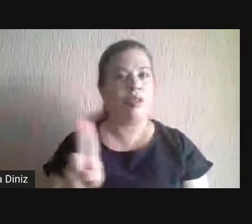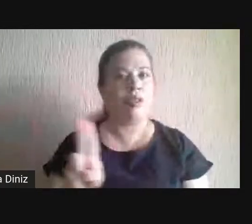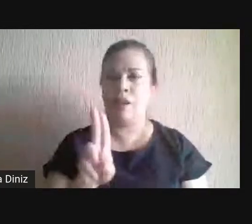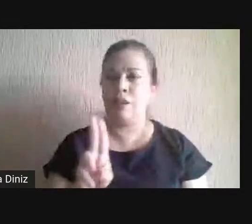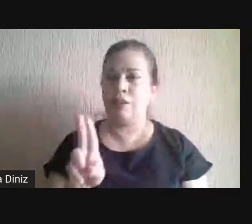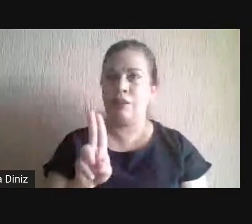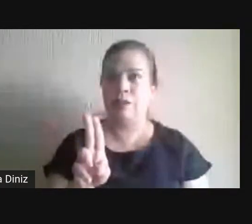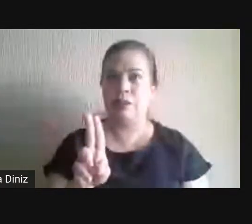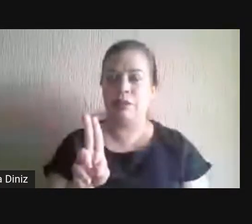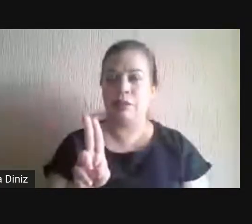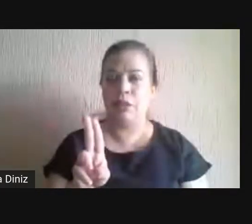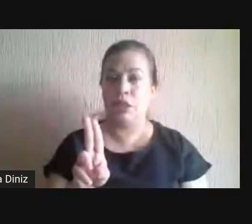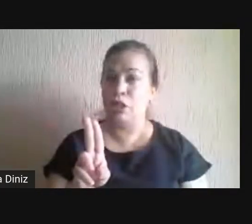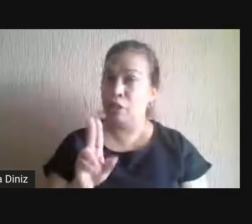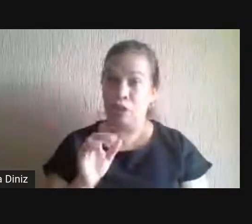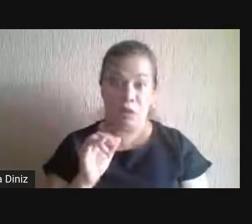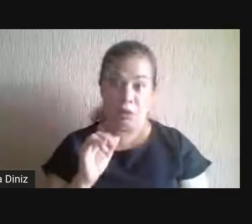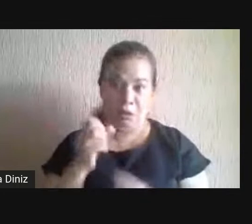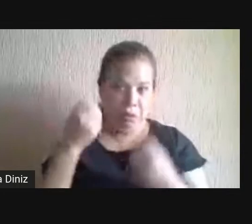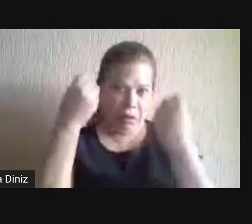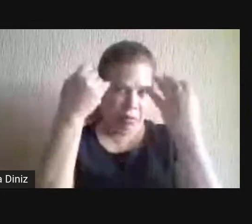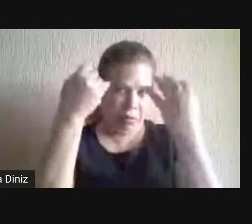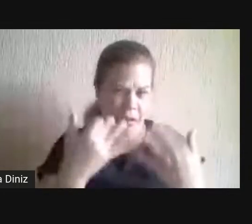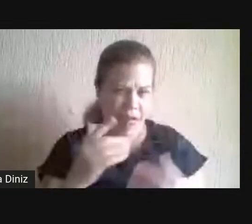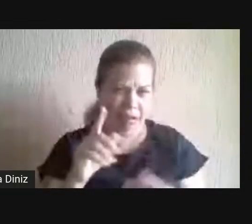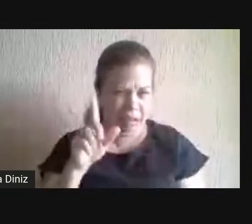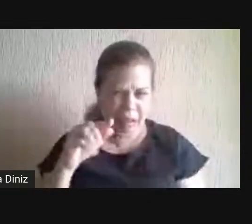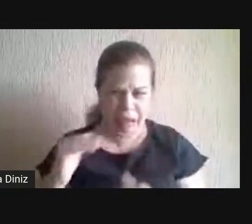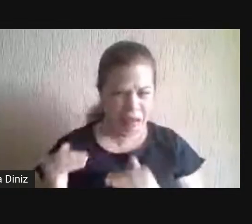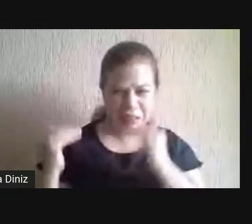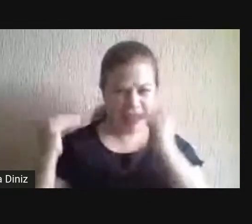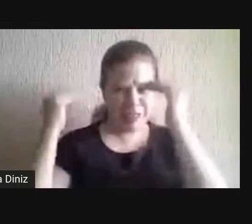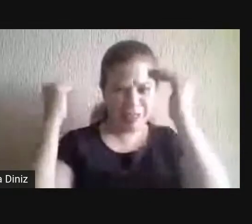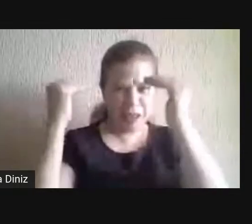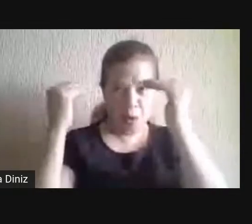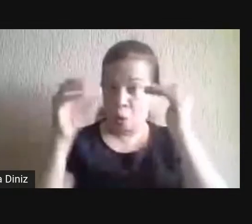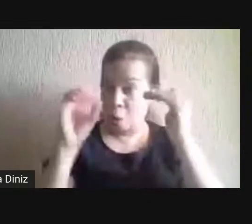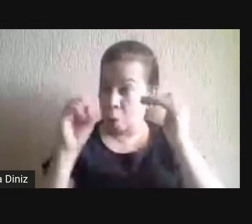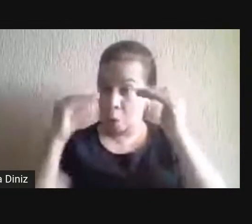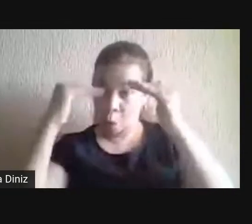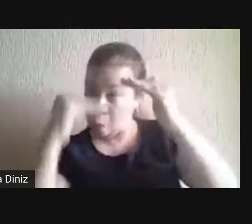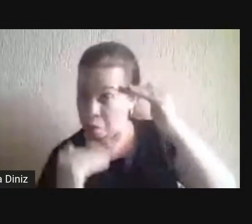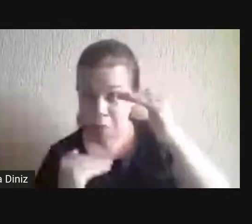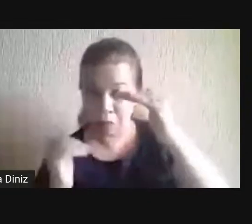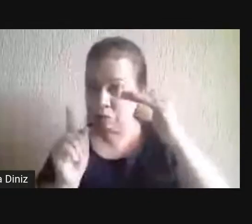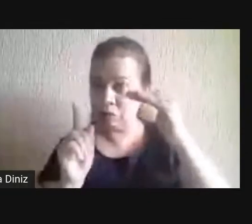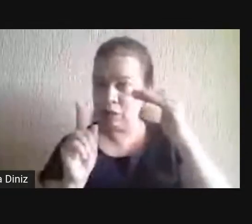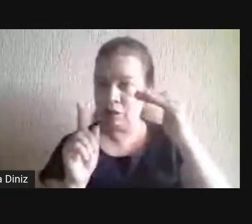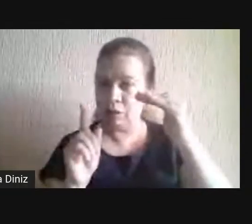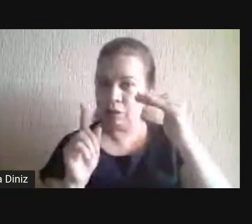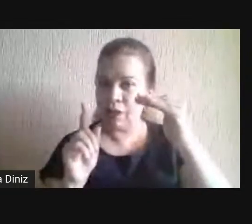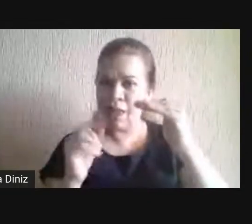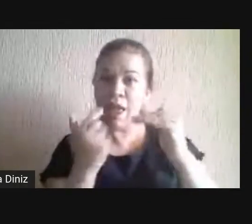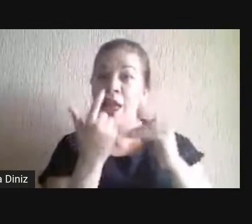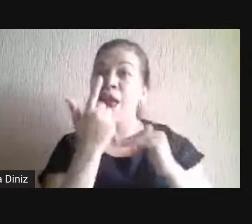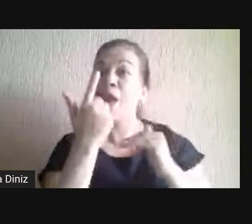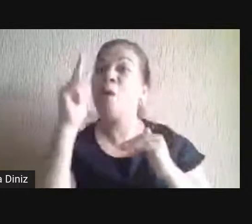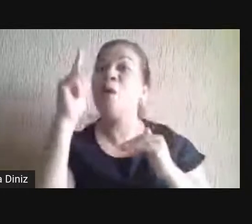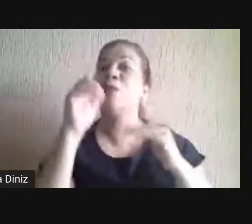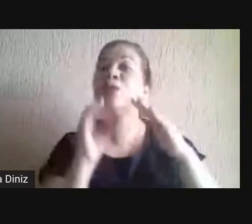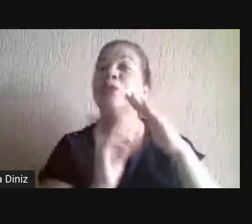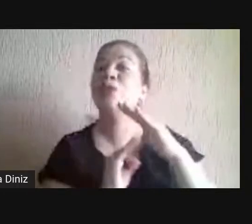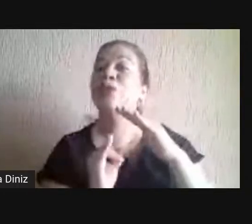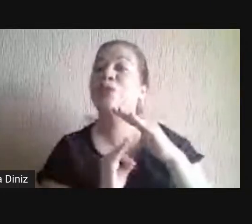Com isso, eu não estou dizendo que ele é superior ou que ele é inferior. Estou dizendo que ele é uma outra institucionalidade.